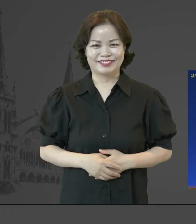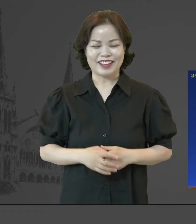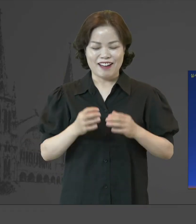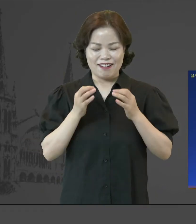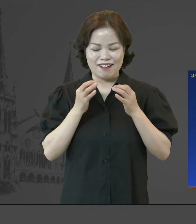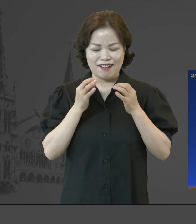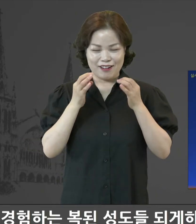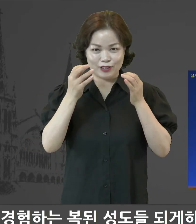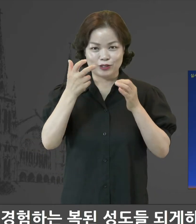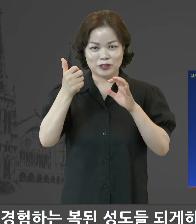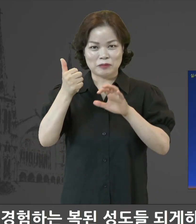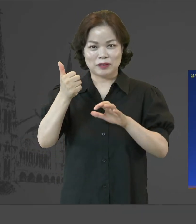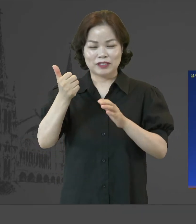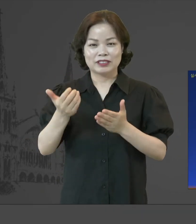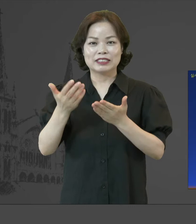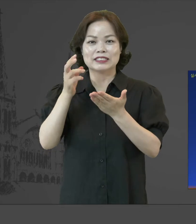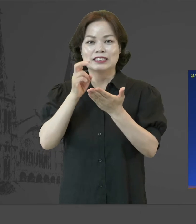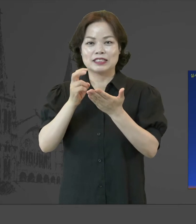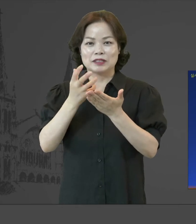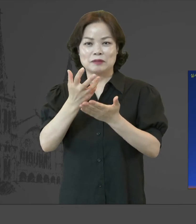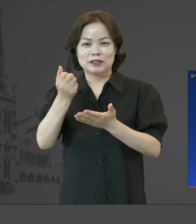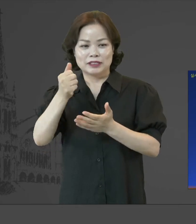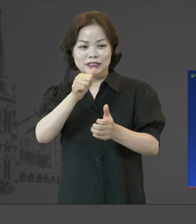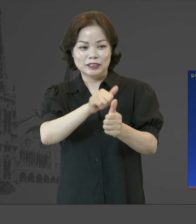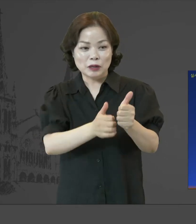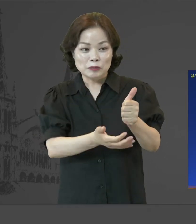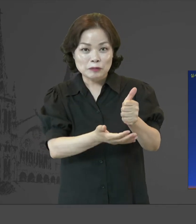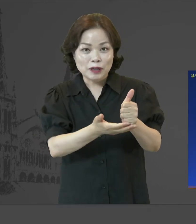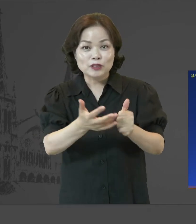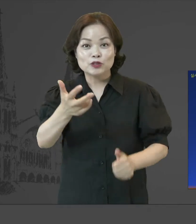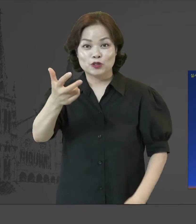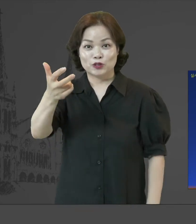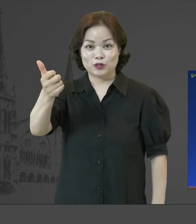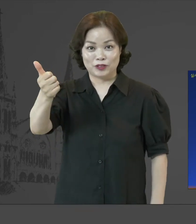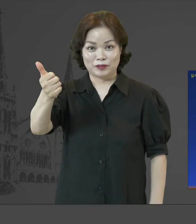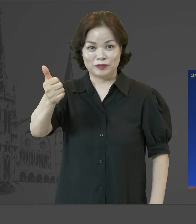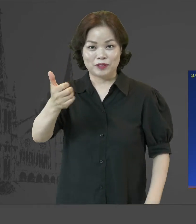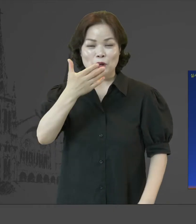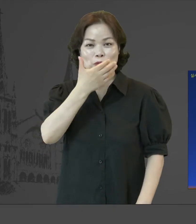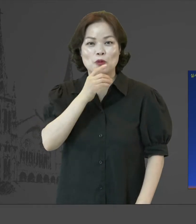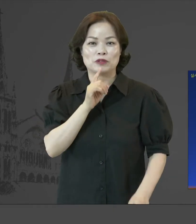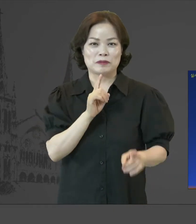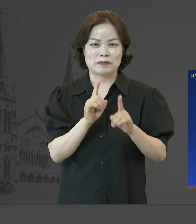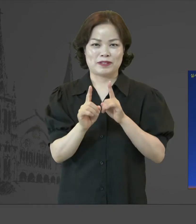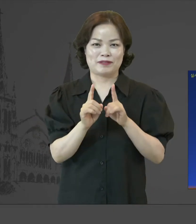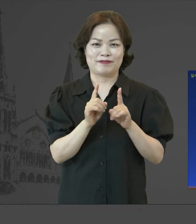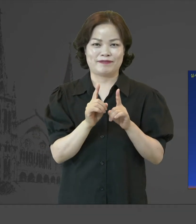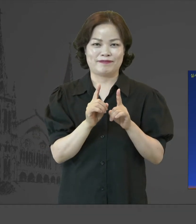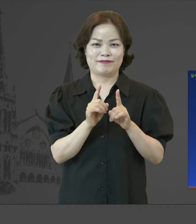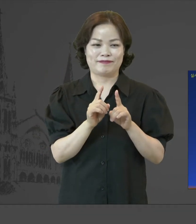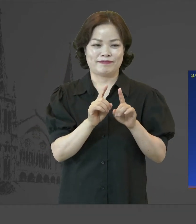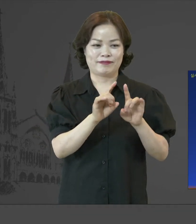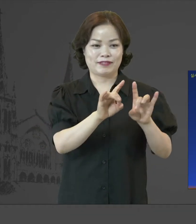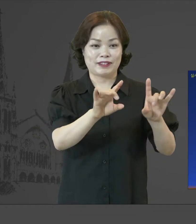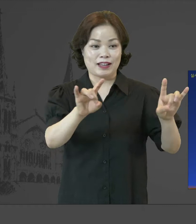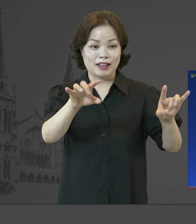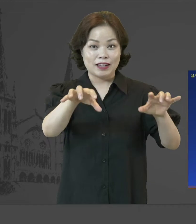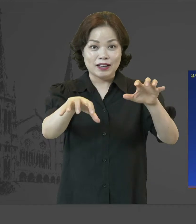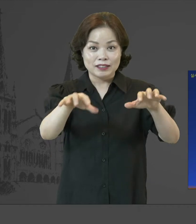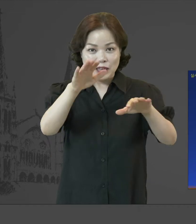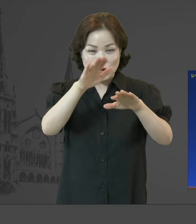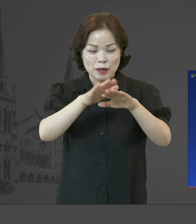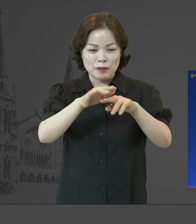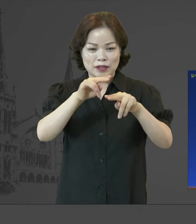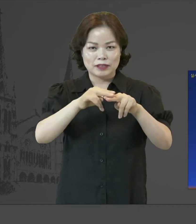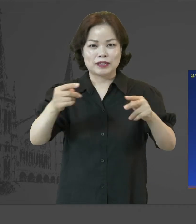정성스럽게 주님 앞에 올려진 찬양을 받으시고 섬김을 받으신 주님, 이제 복된 말씀으로 각 처소에서 예배 자리에